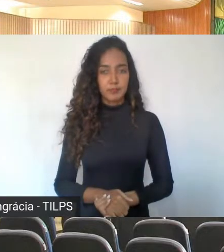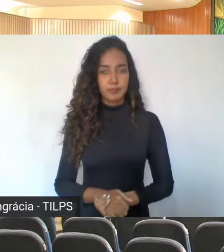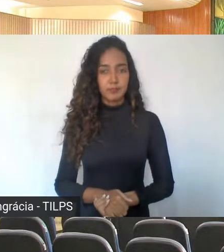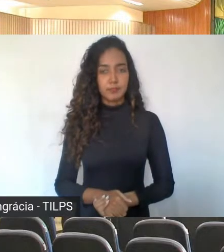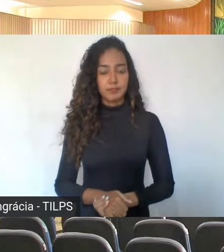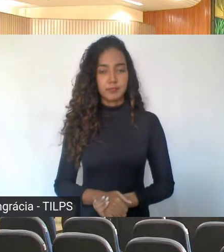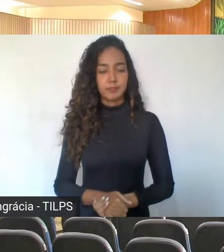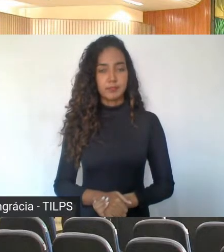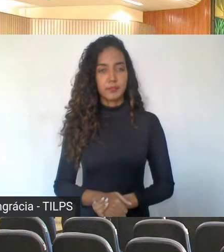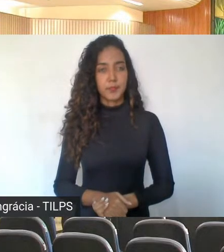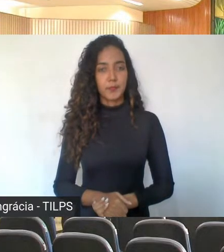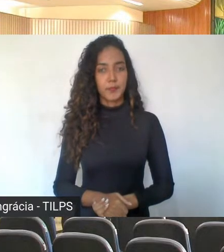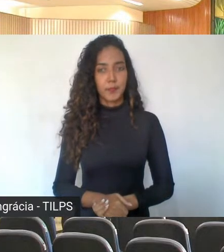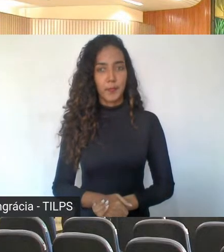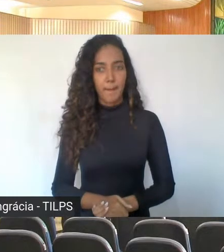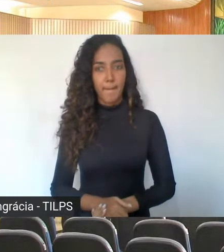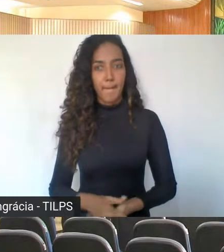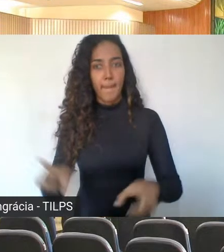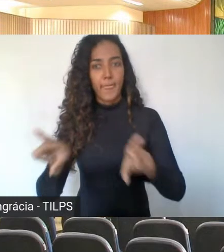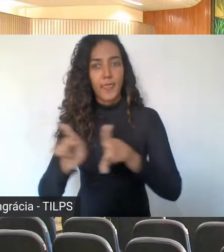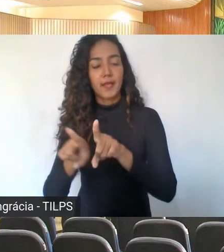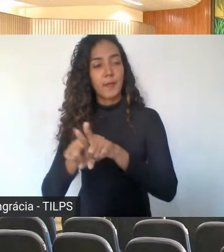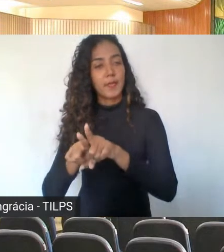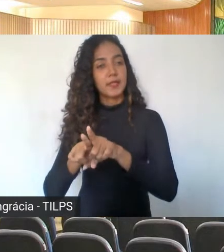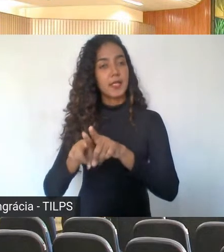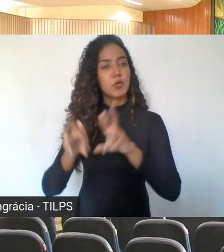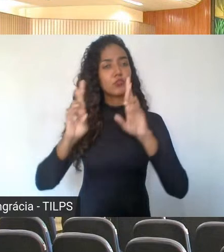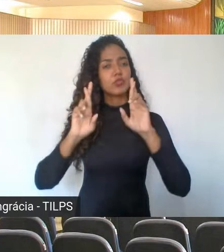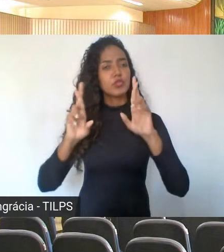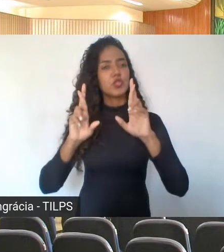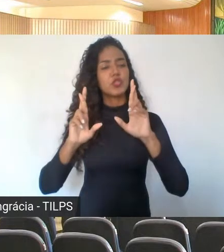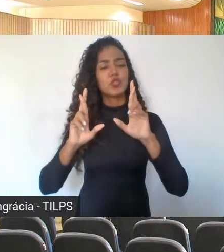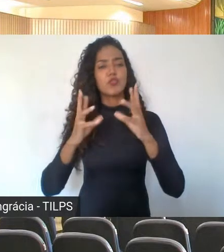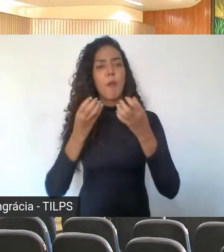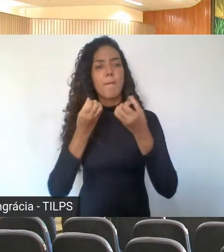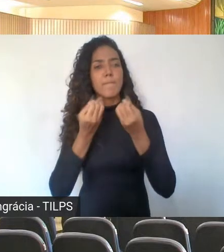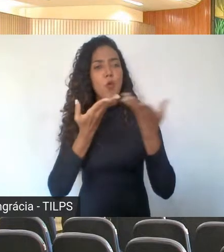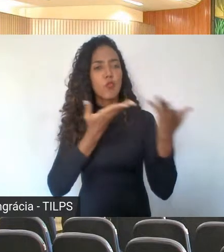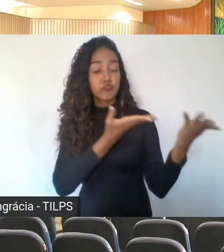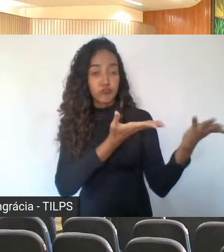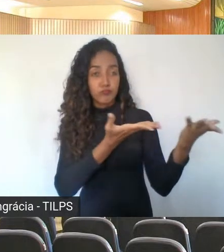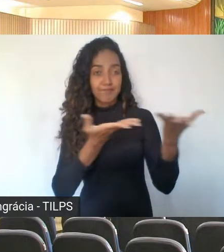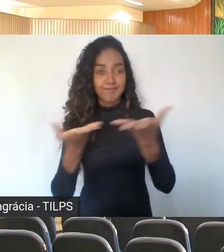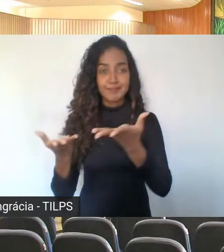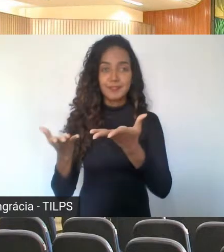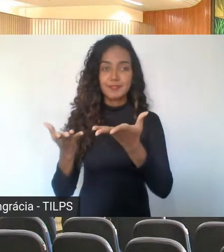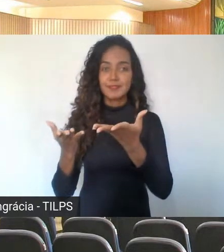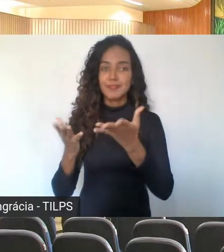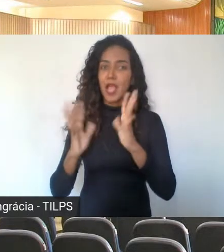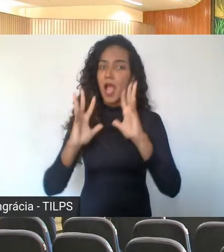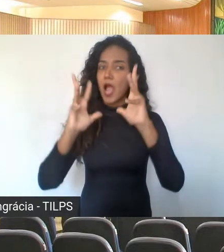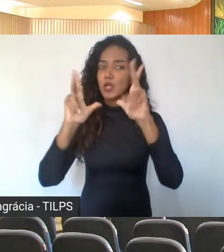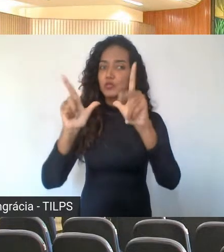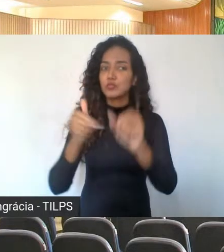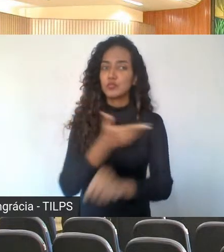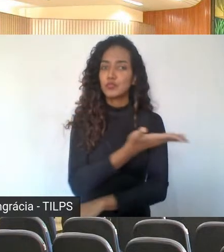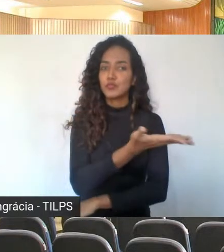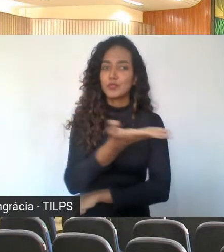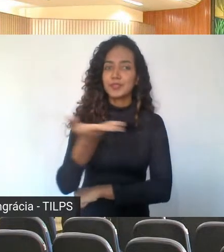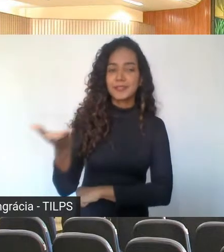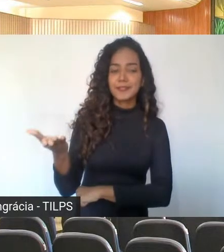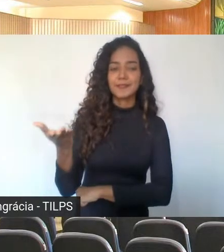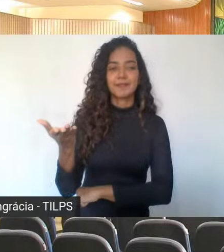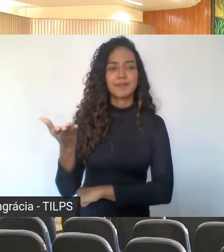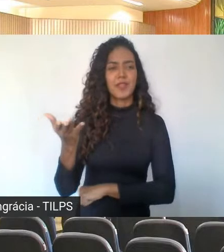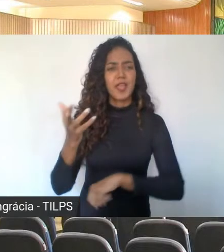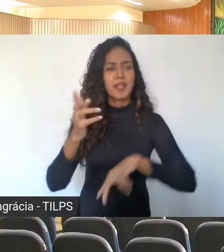desejo boas-vindas a todas vocês, a todos vocês. E a todos